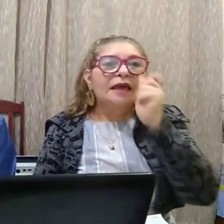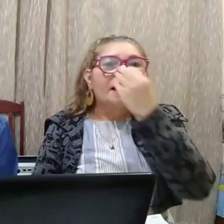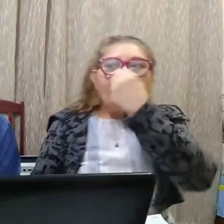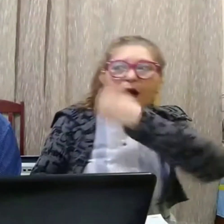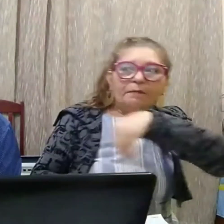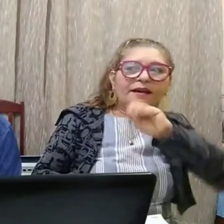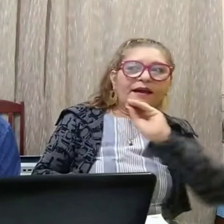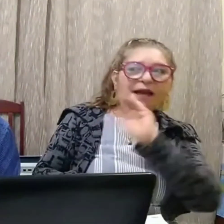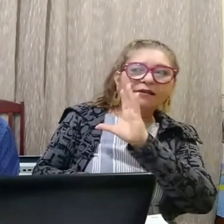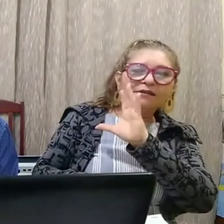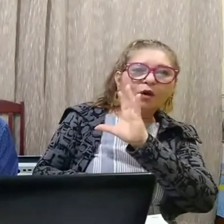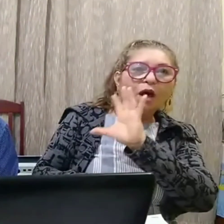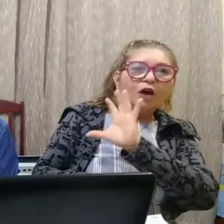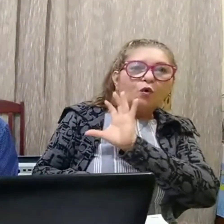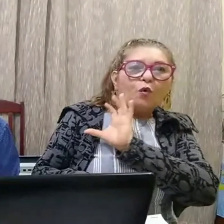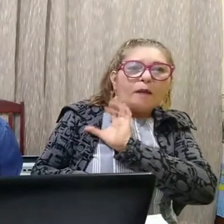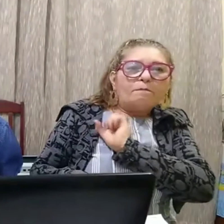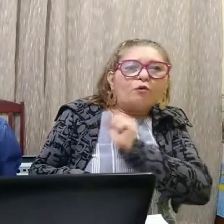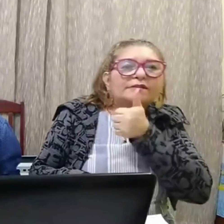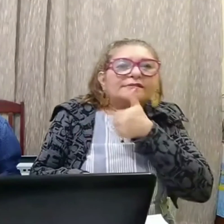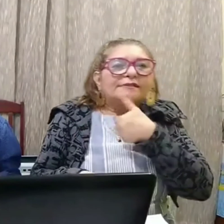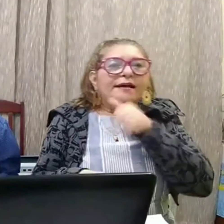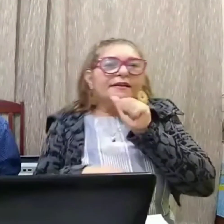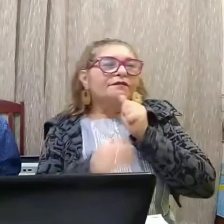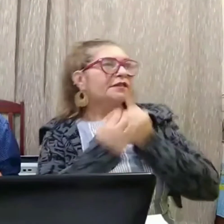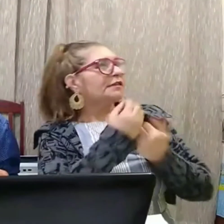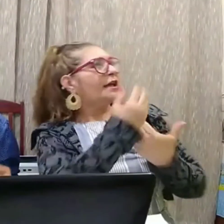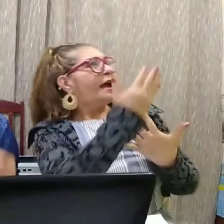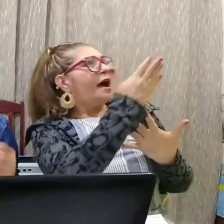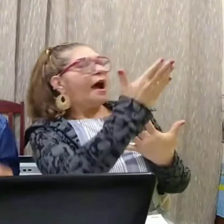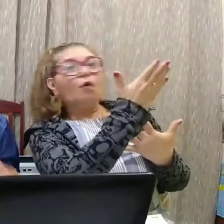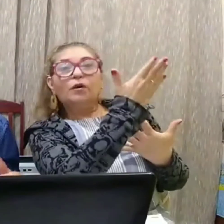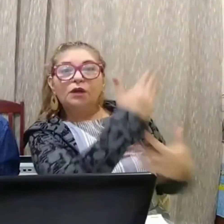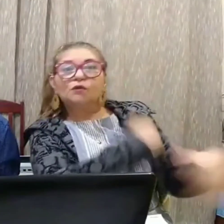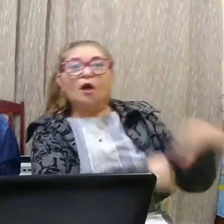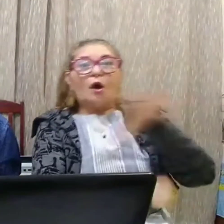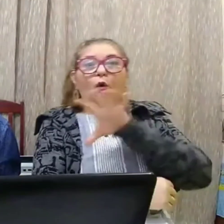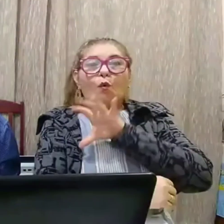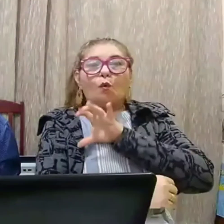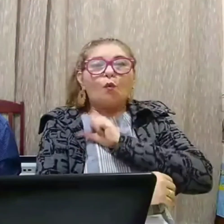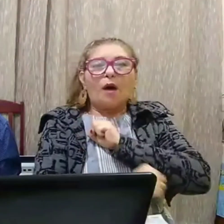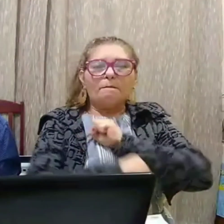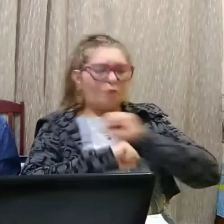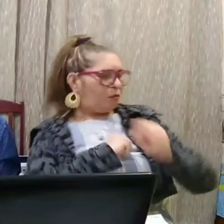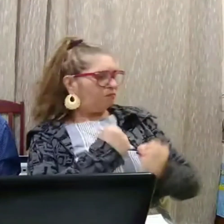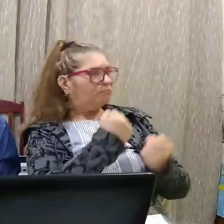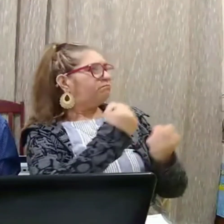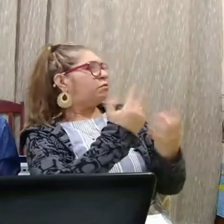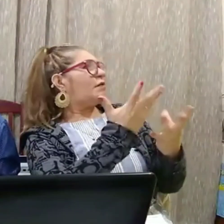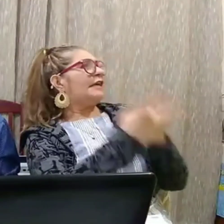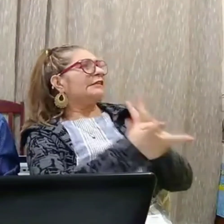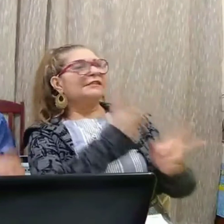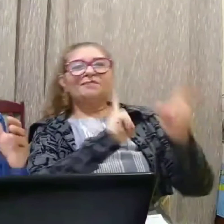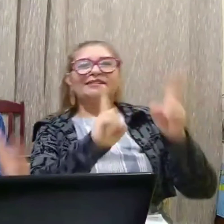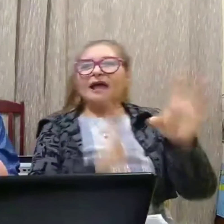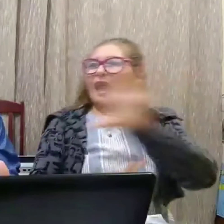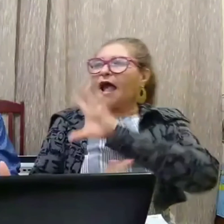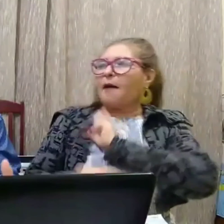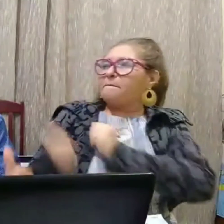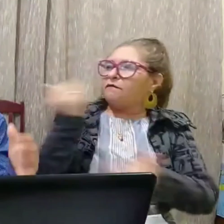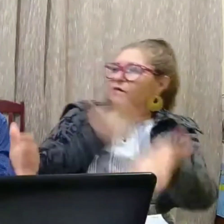do amor, ou seja, um amor sacrificial, um amor incondicional que ama sem ser amado, o amor